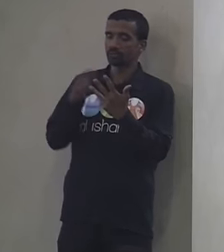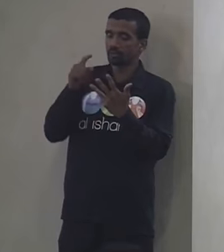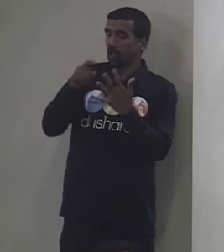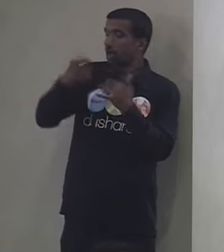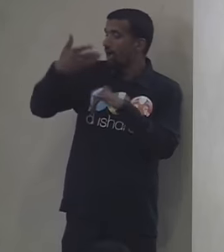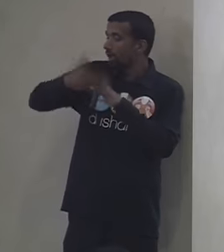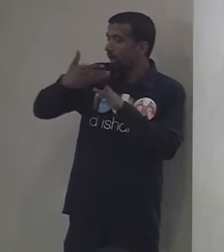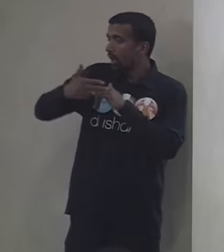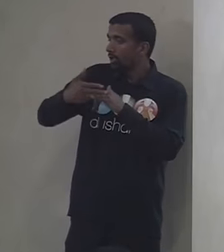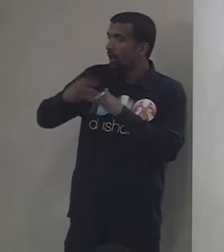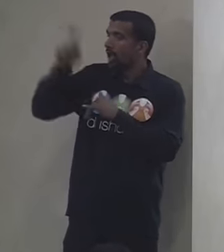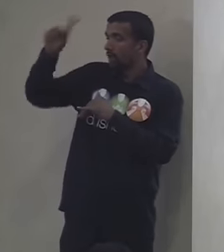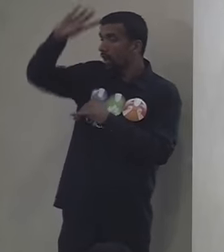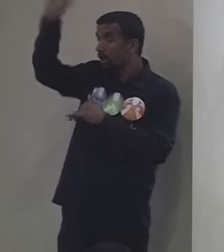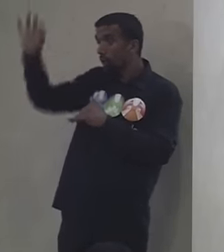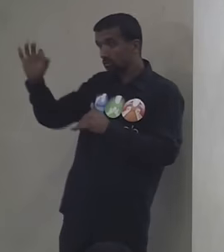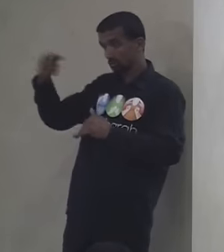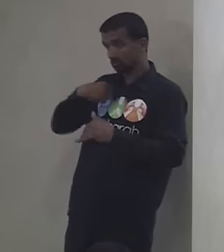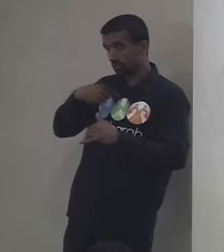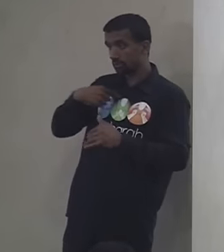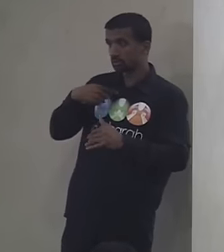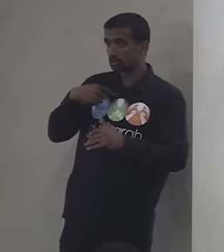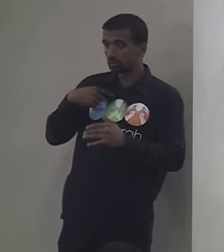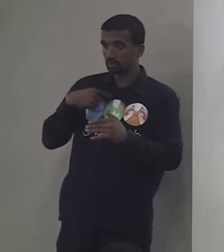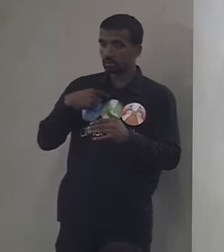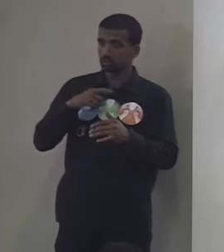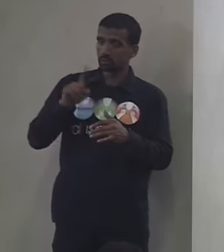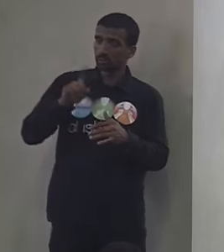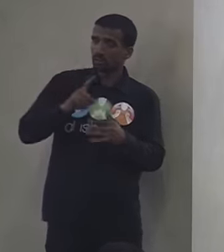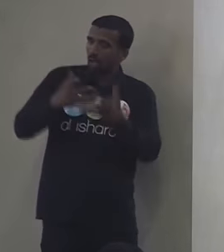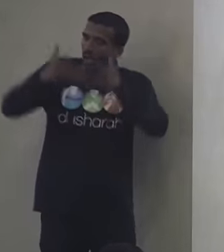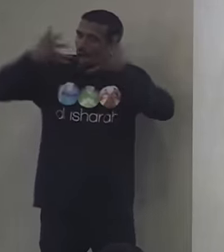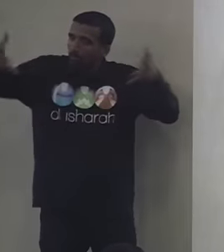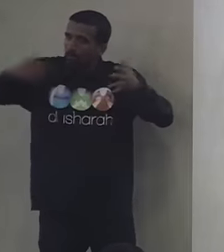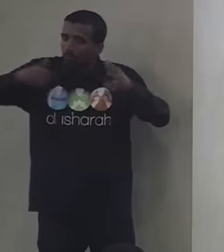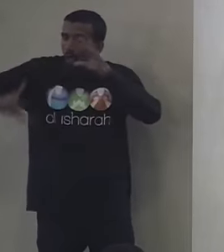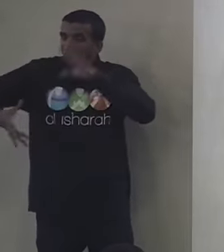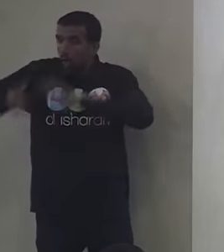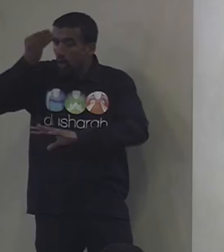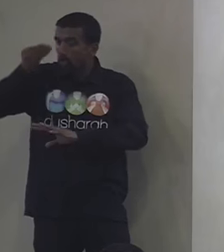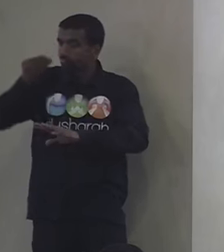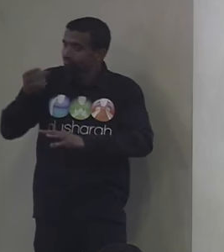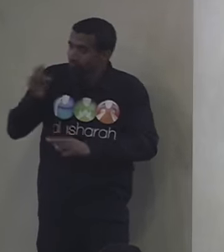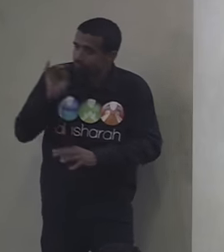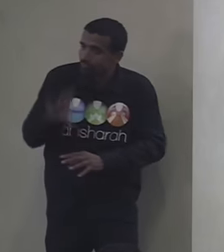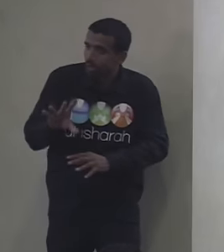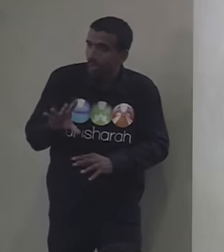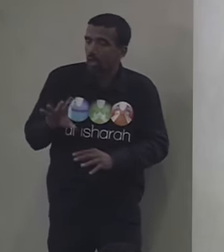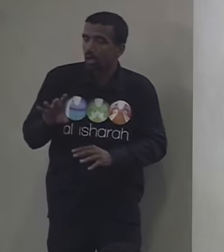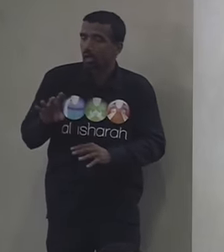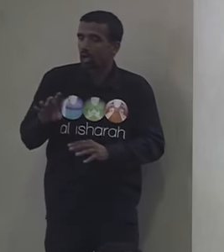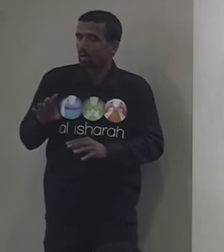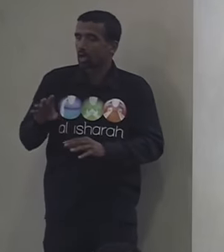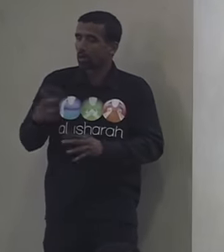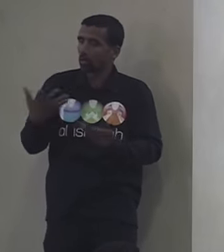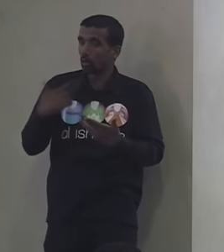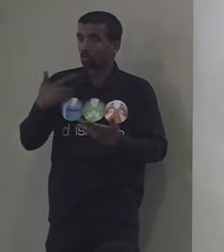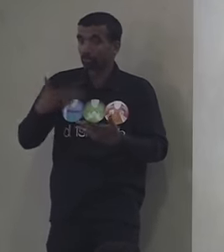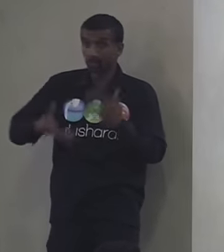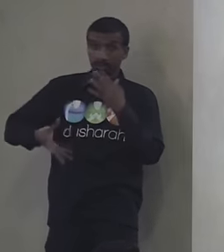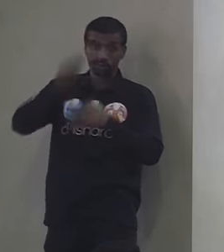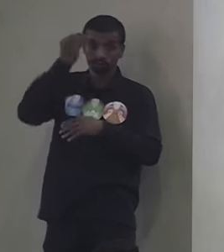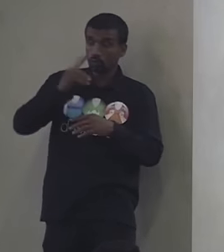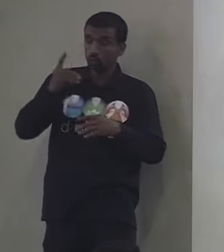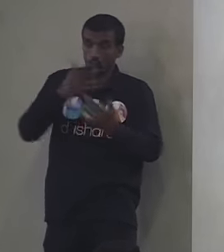وما عملت فيما علمت. And how much did you learn and what of it did you act on? Did you actually, you learned a lot, you listened to a lot of